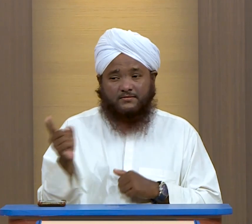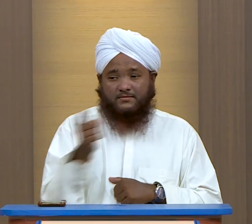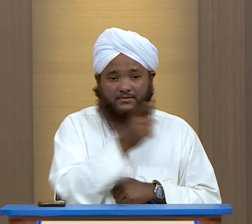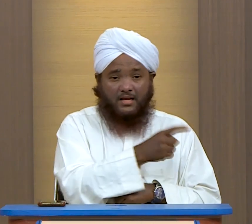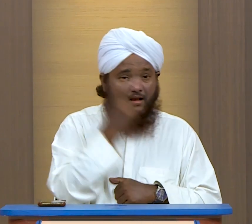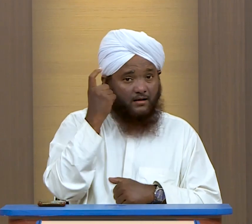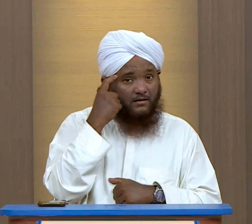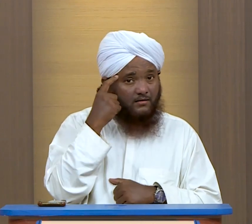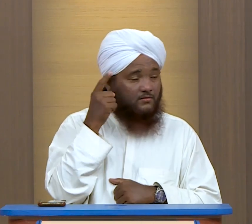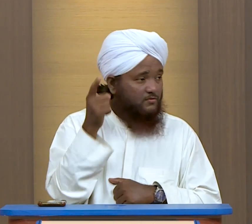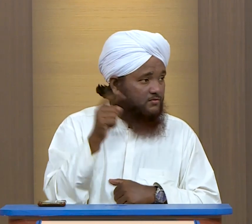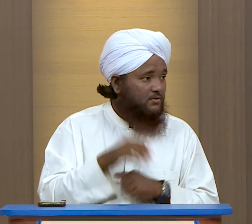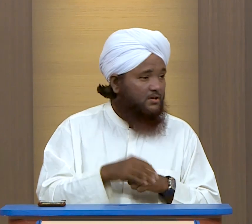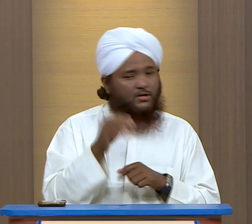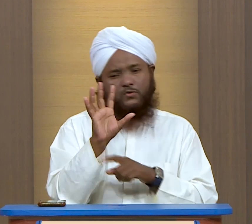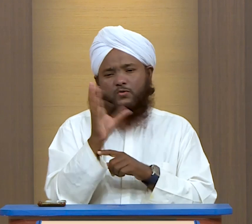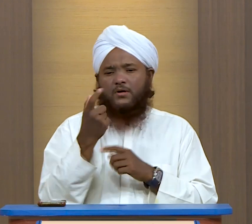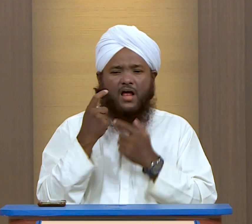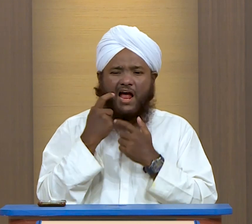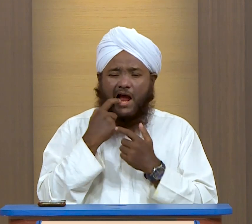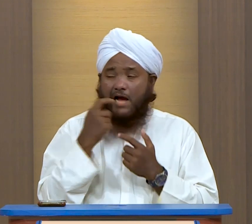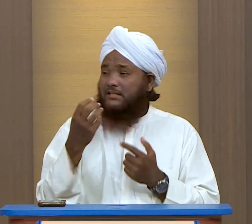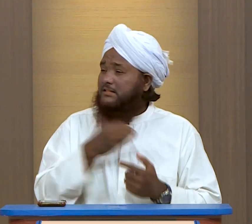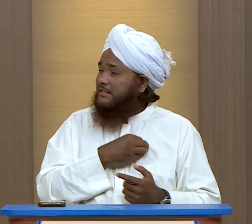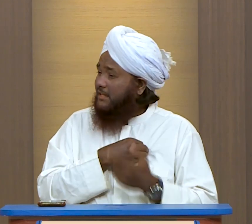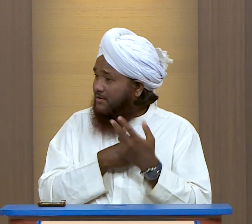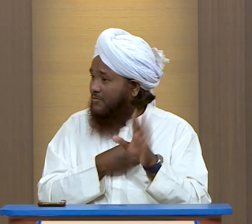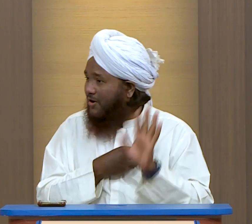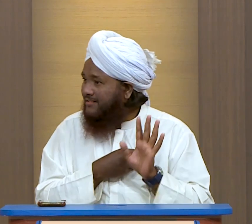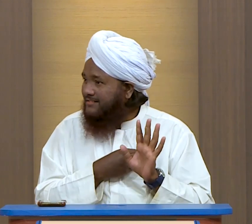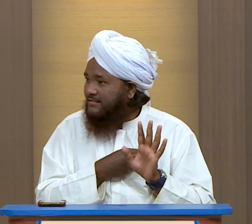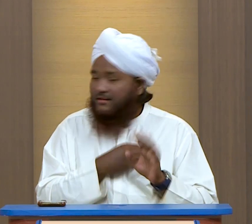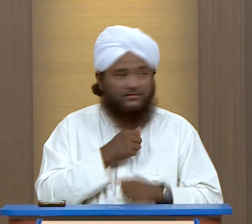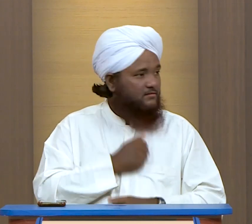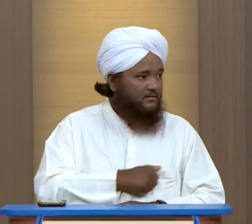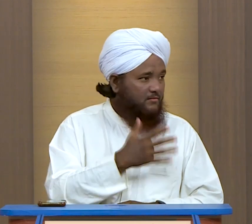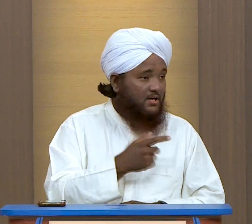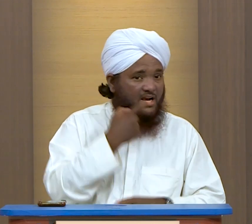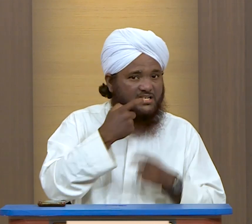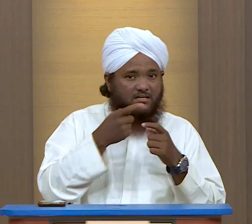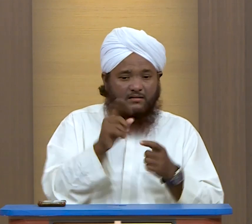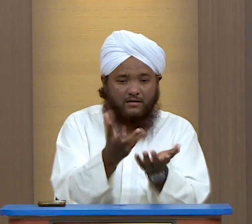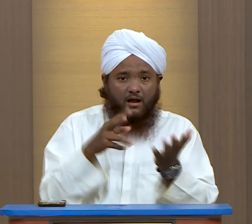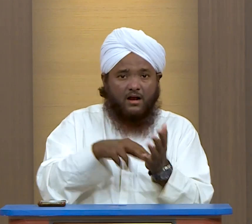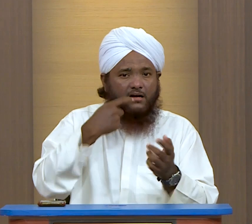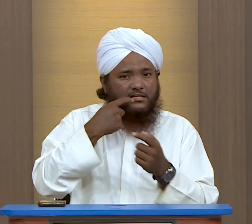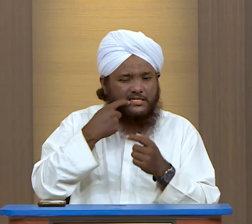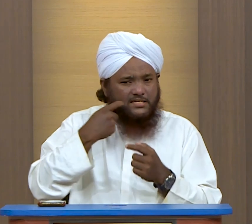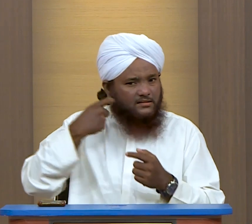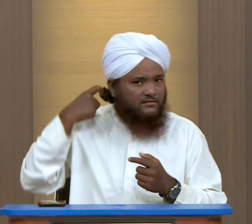کیجئے، دنیا میں دھاڑ کا درد نہ سہ سکنے والا آخرت میں جبڑے چیرے جانے پر ہونے والی تکلیف کس طرح برداشت